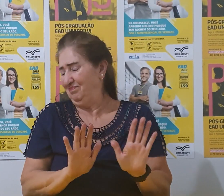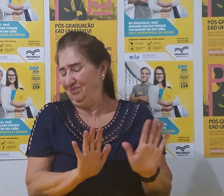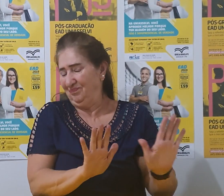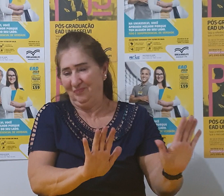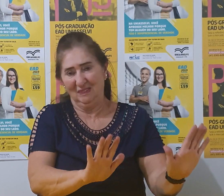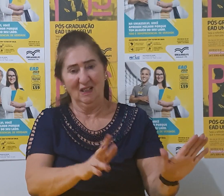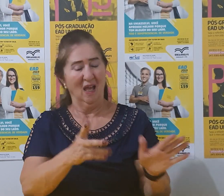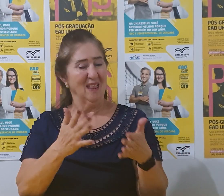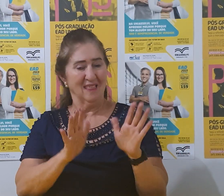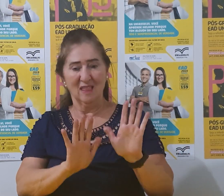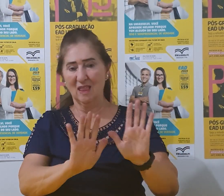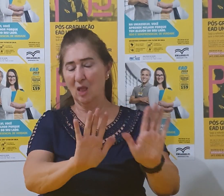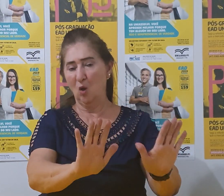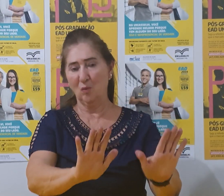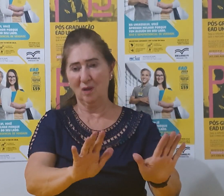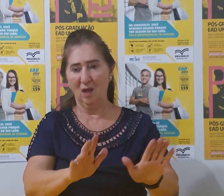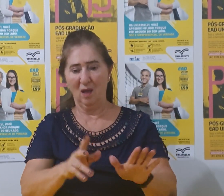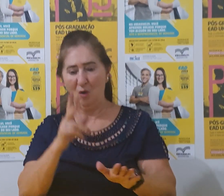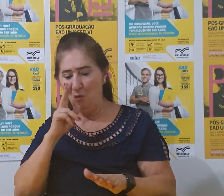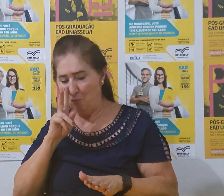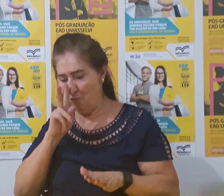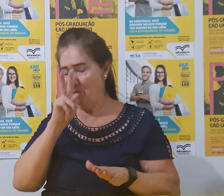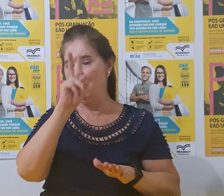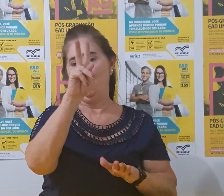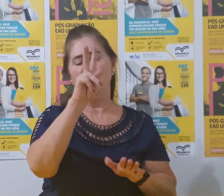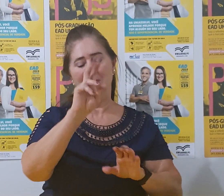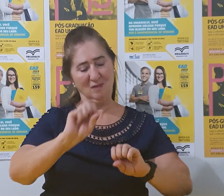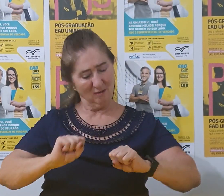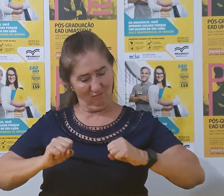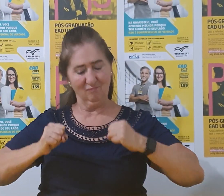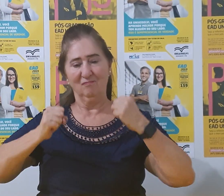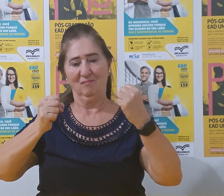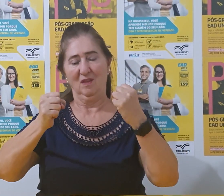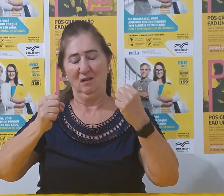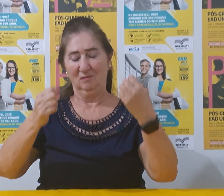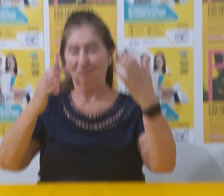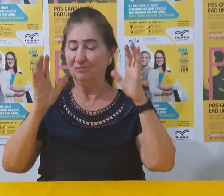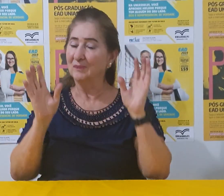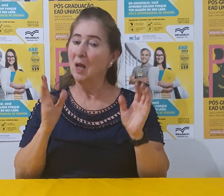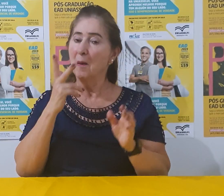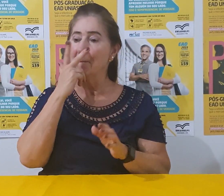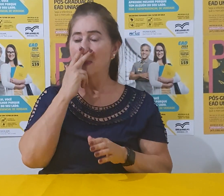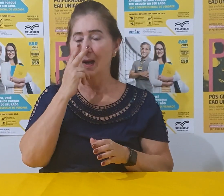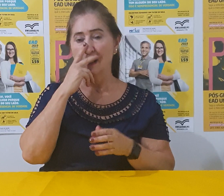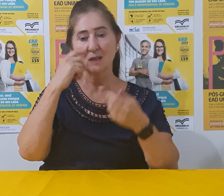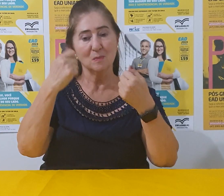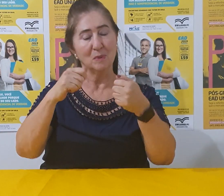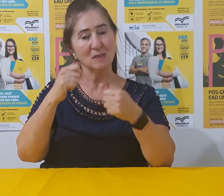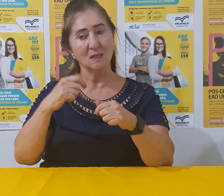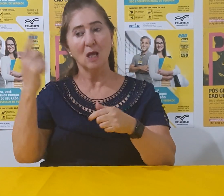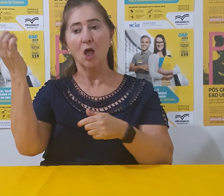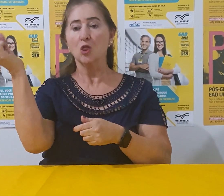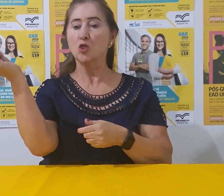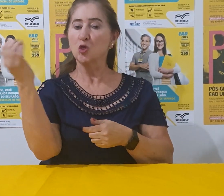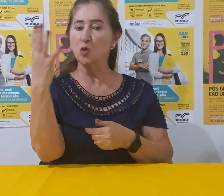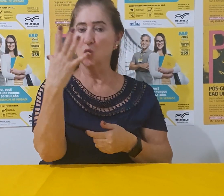dar continuidade a seus estudos. Nesse sentido, é relevante repensar novas formas de incluir